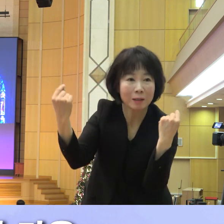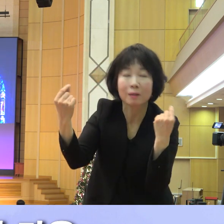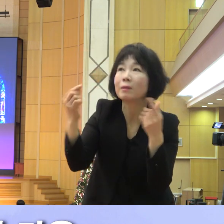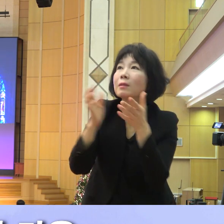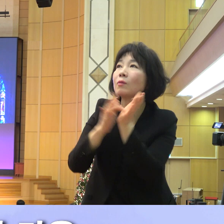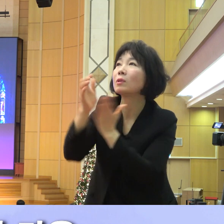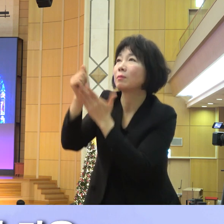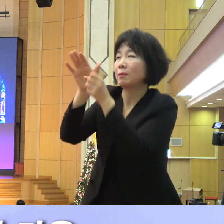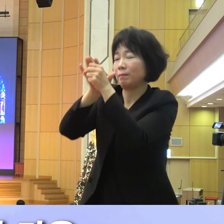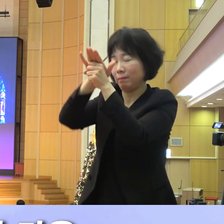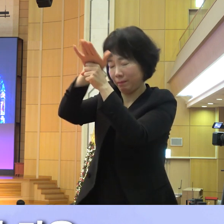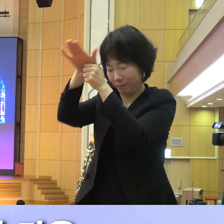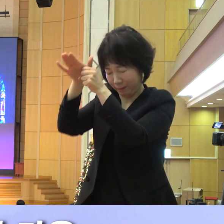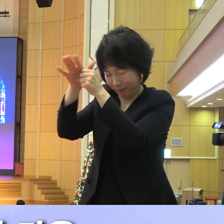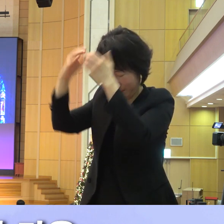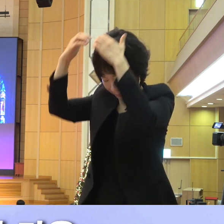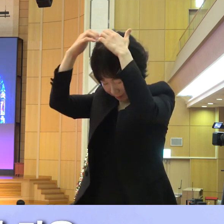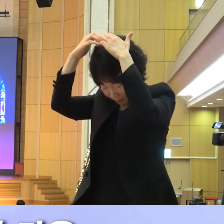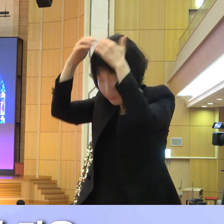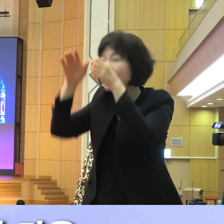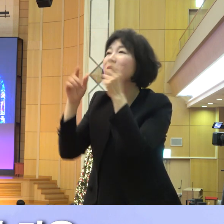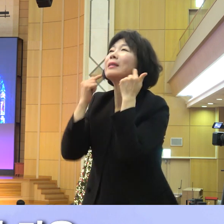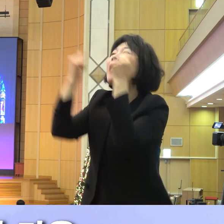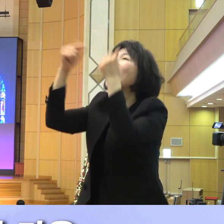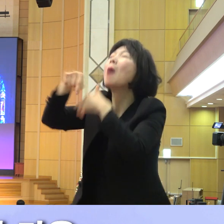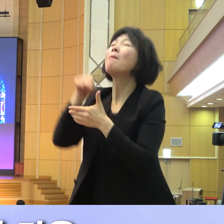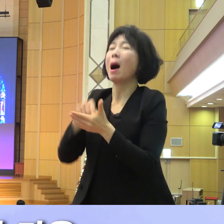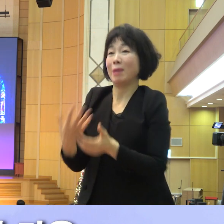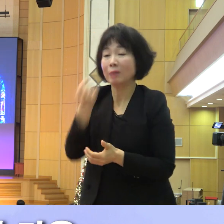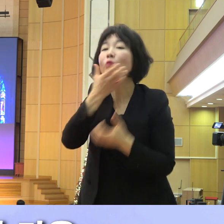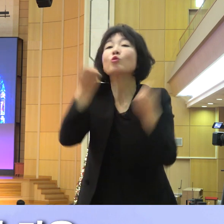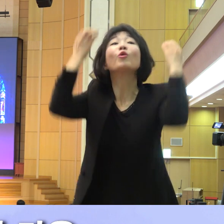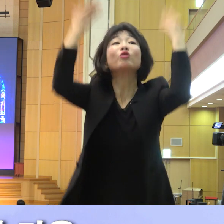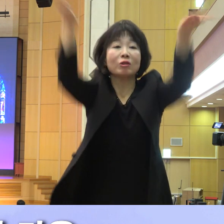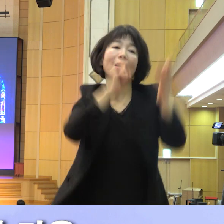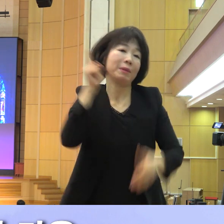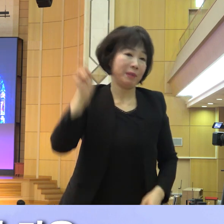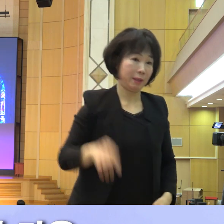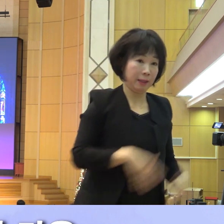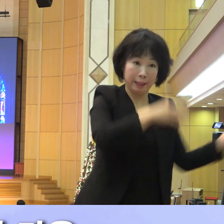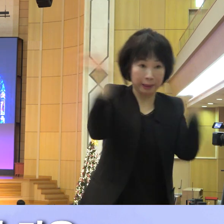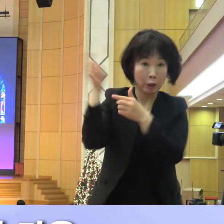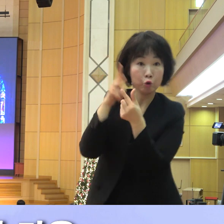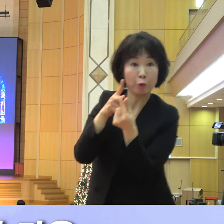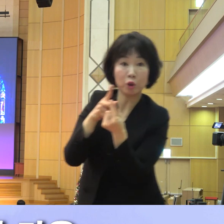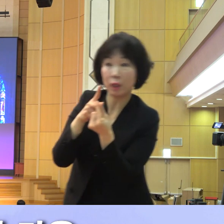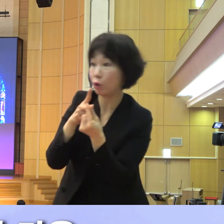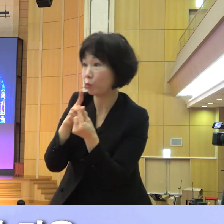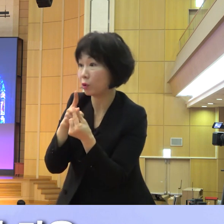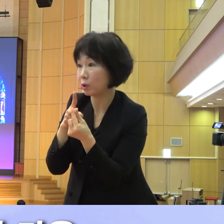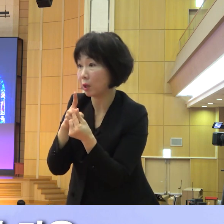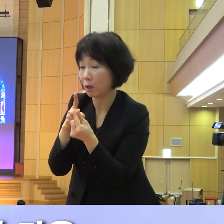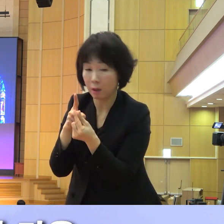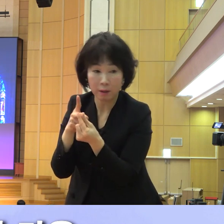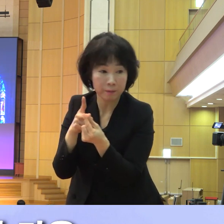있다면 오늘 하나님은 여러분에게 축복하실 것입니다. 두 번째 축복받을 마음은